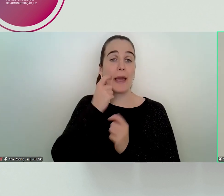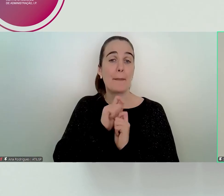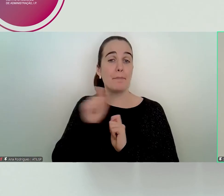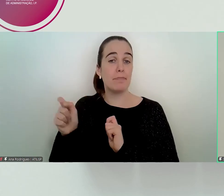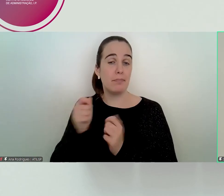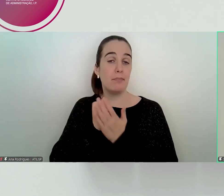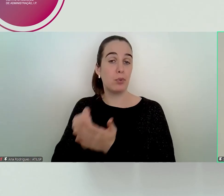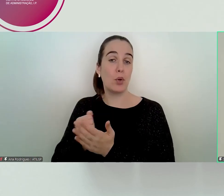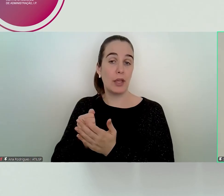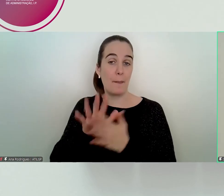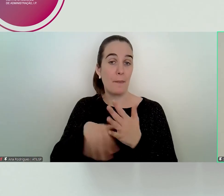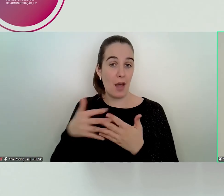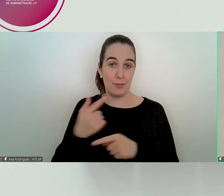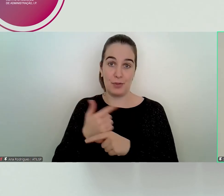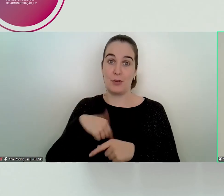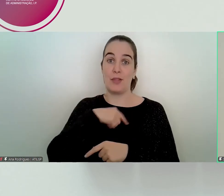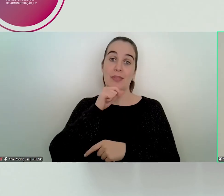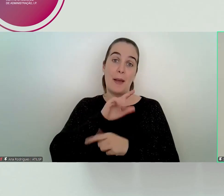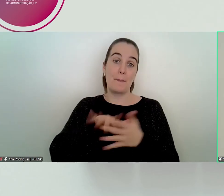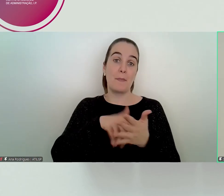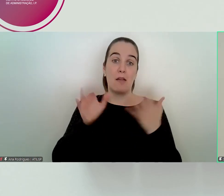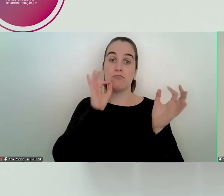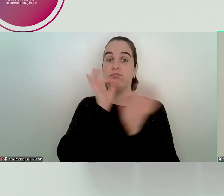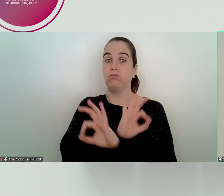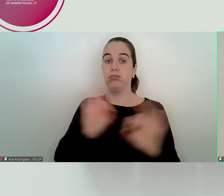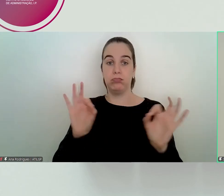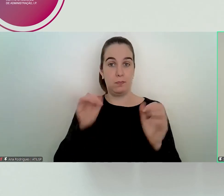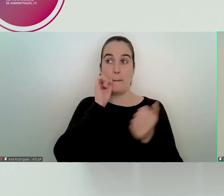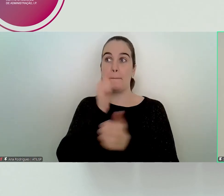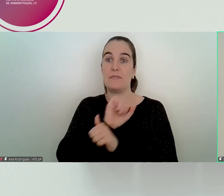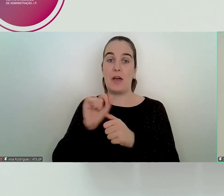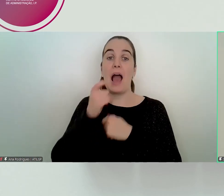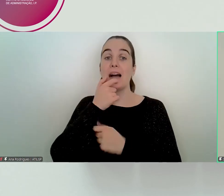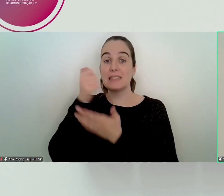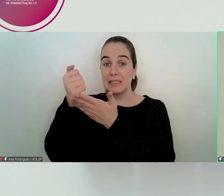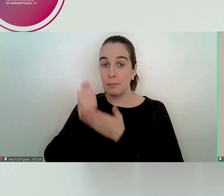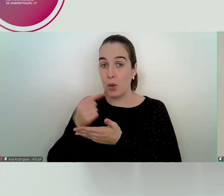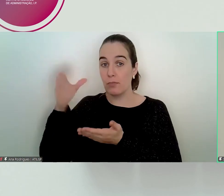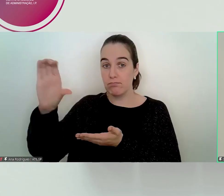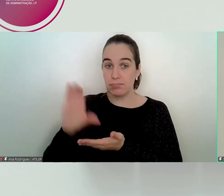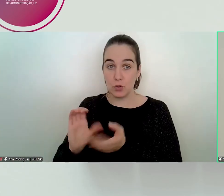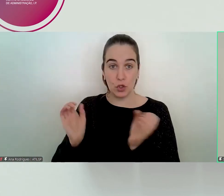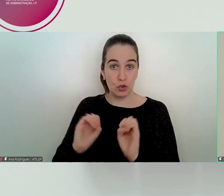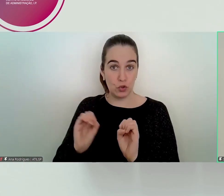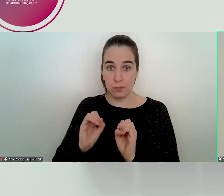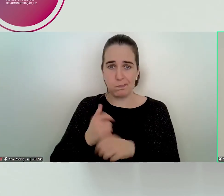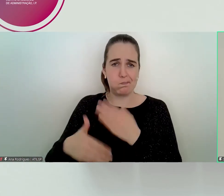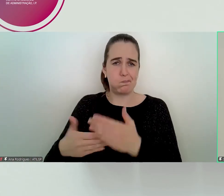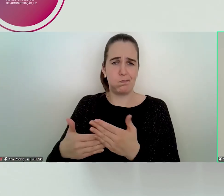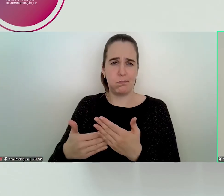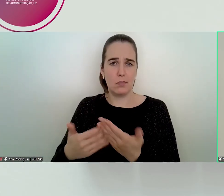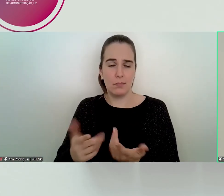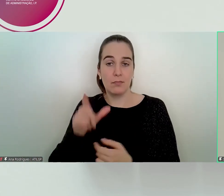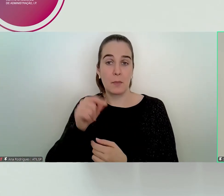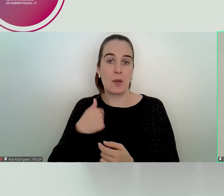é? Portanto, nós podemos ter um plano fantástico, construir um plano fantástico, mas naturalmente a sua concretização e a sua ambição